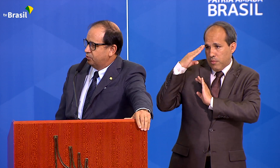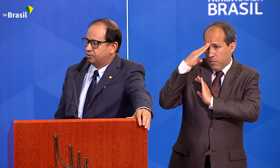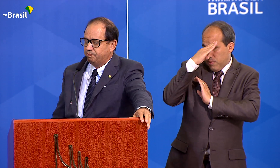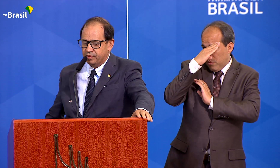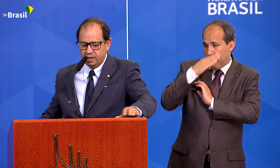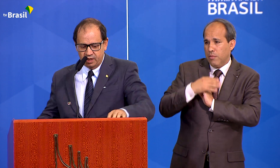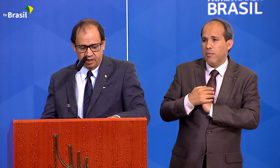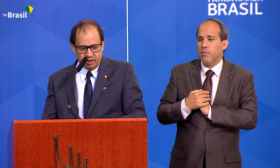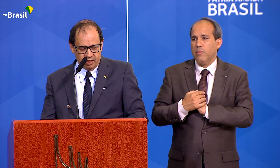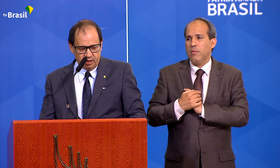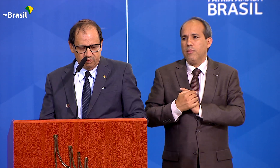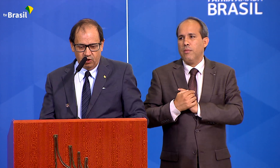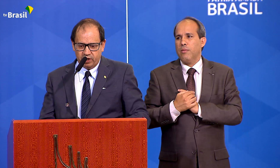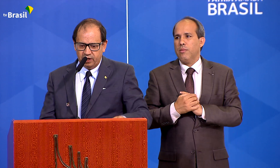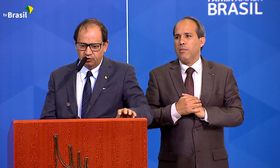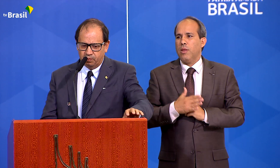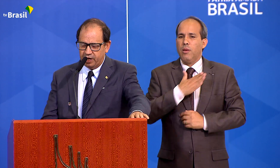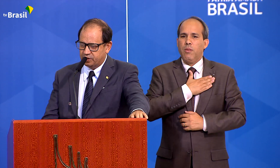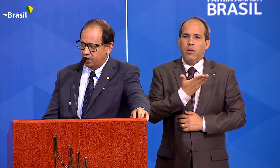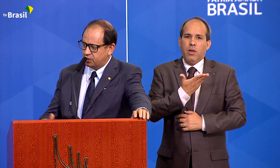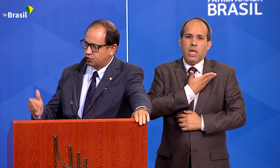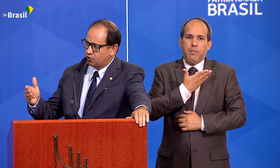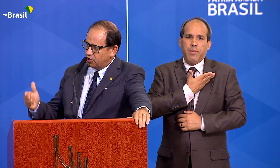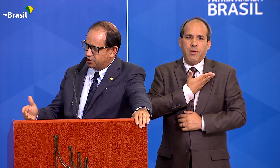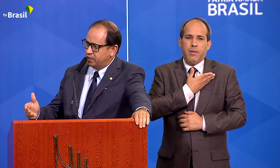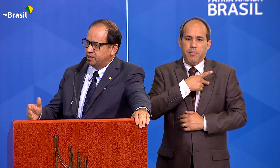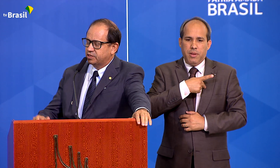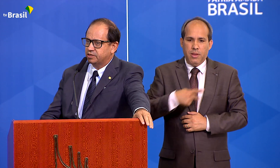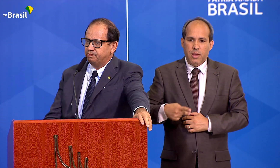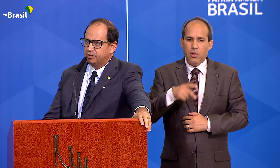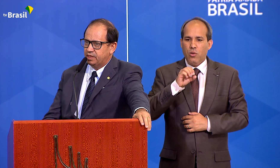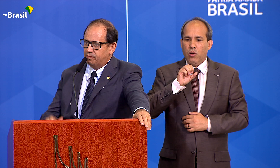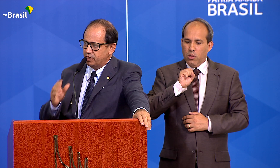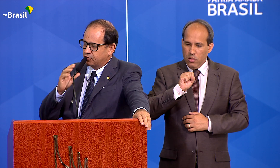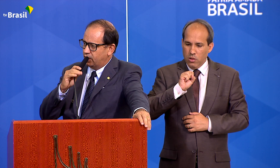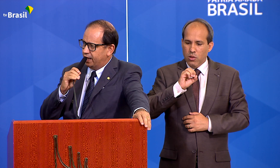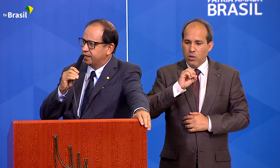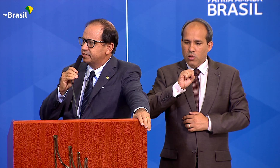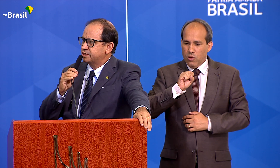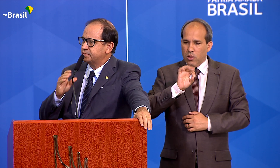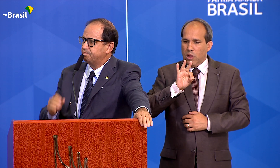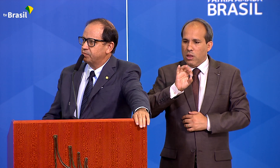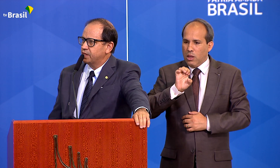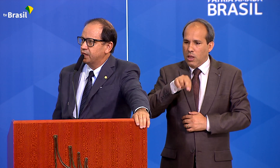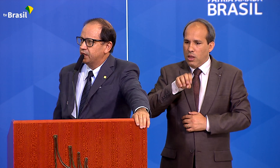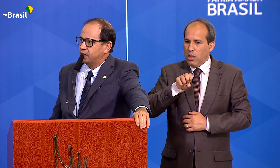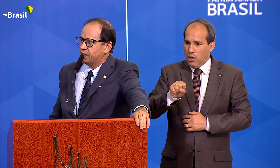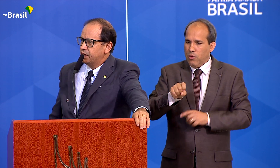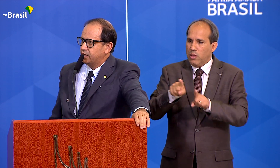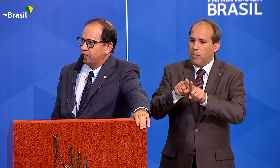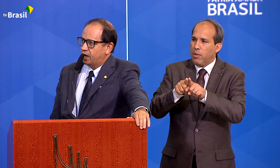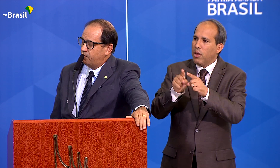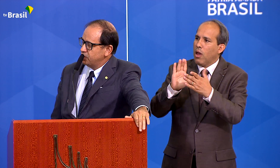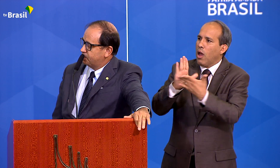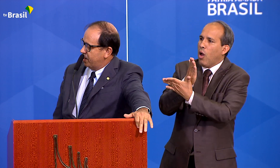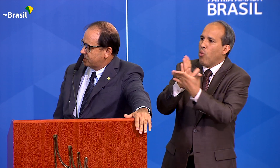Messias bolsonaro Oi meu querido Presidente softness demais colegas